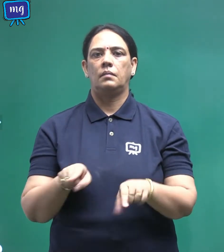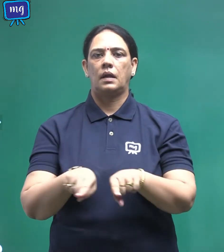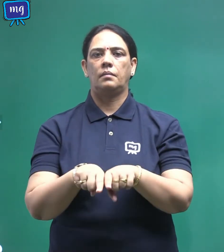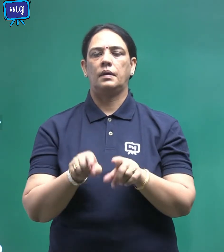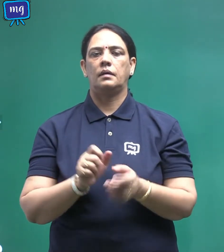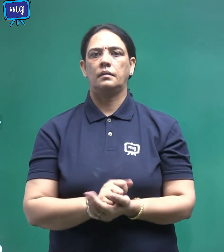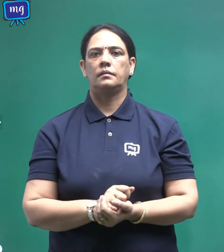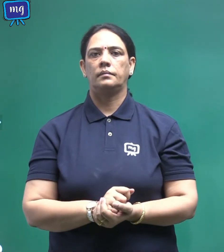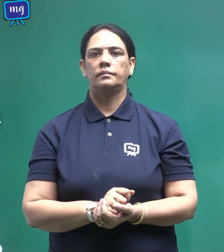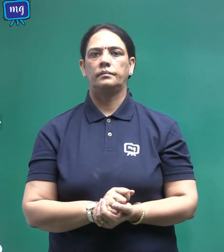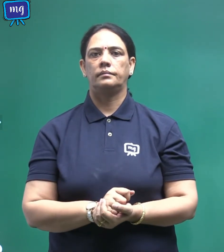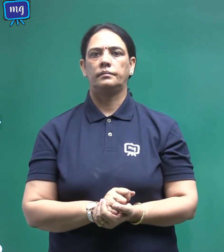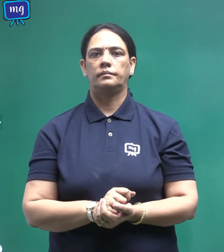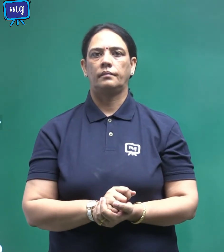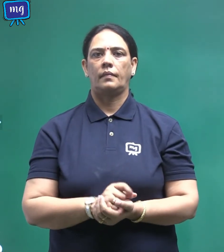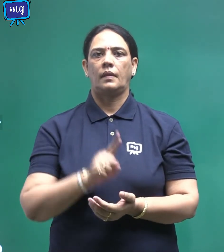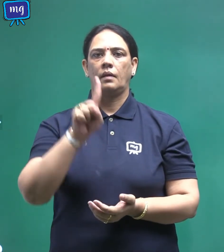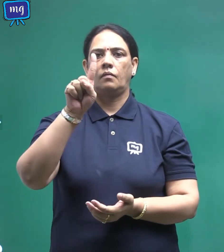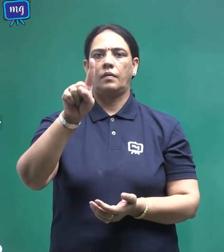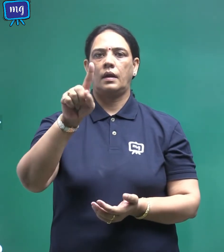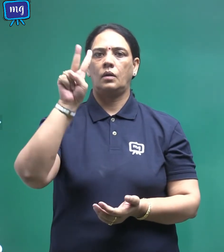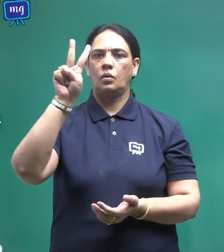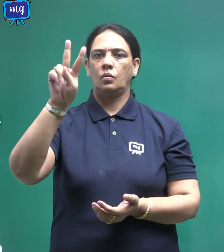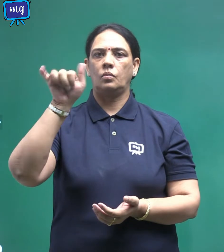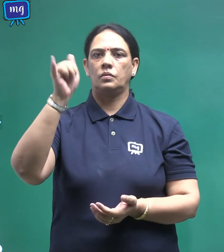बराबर 126